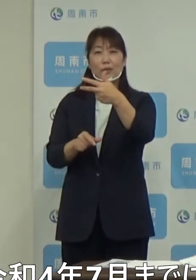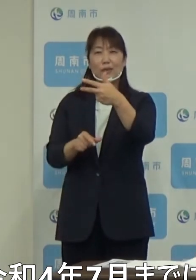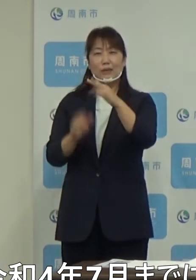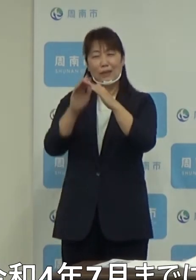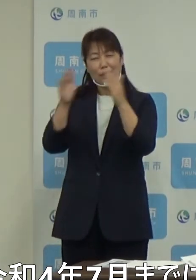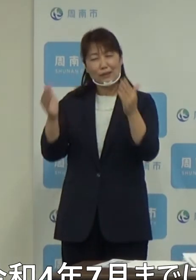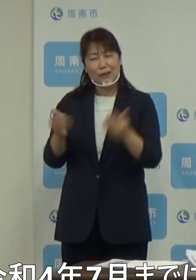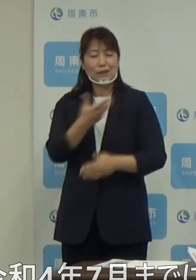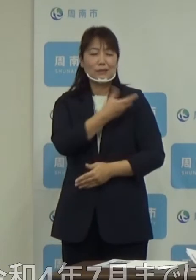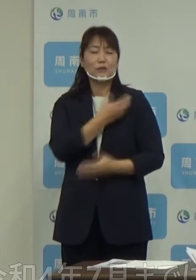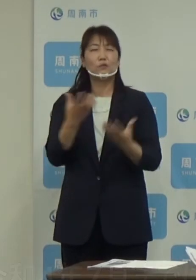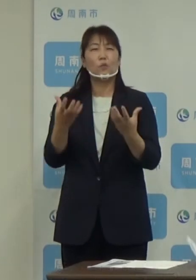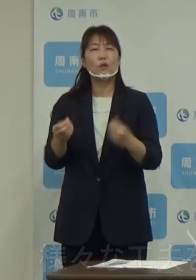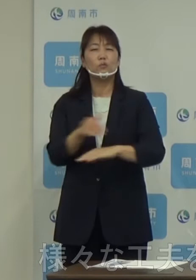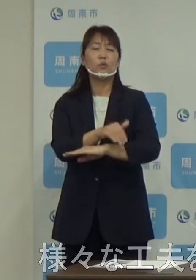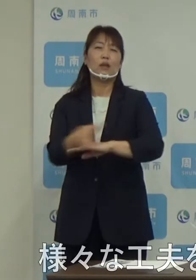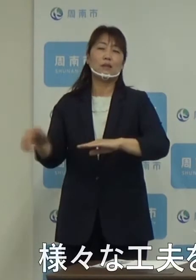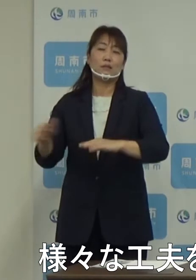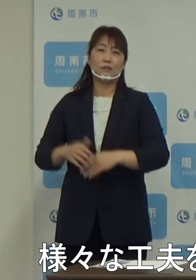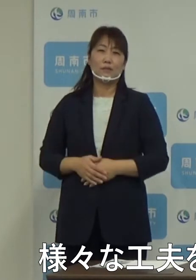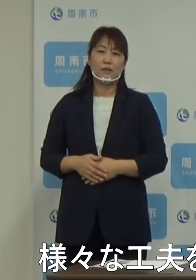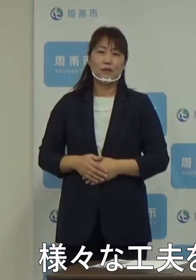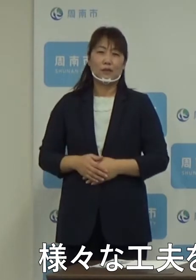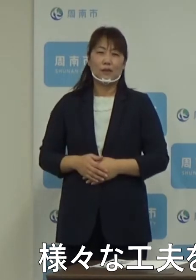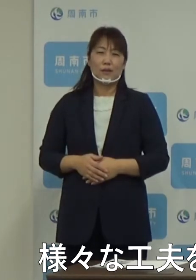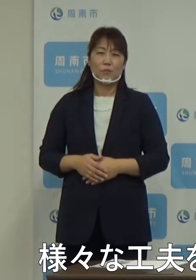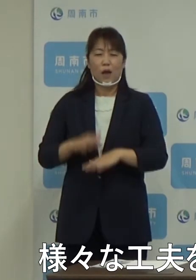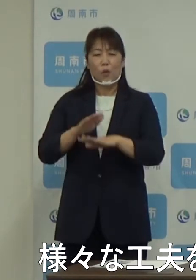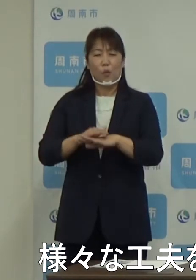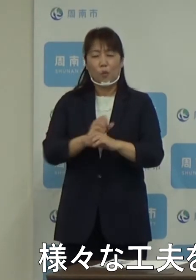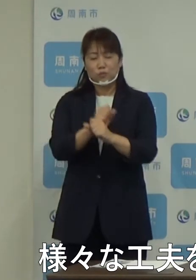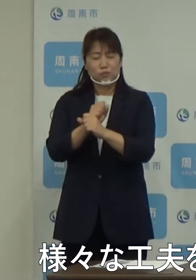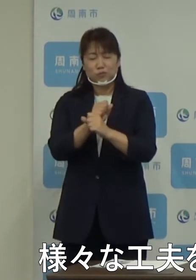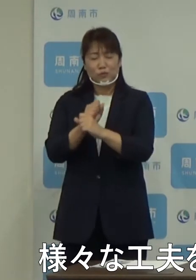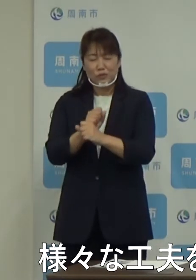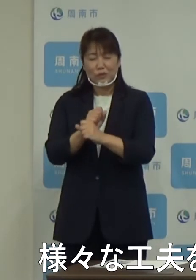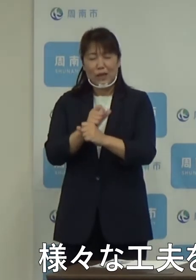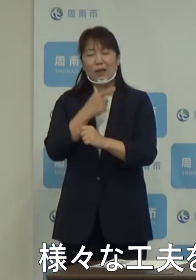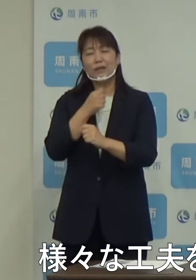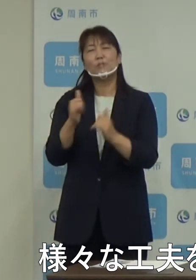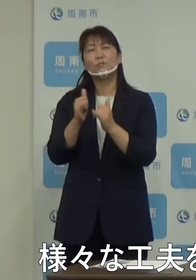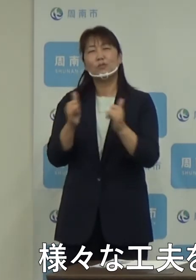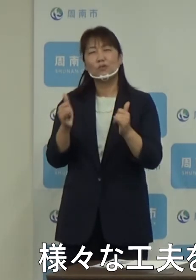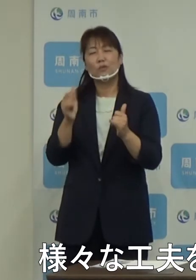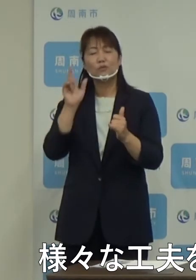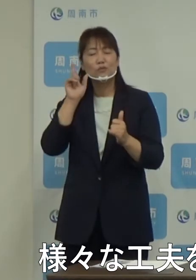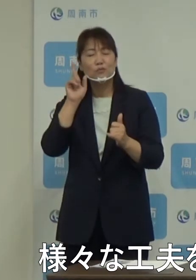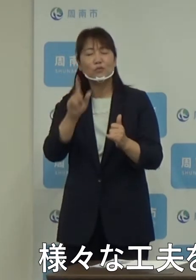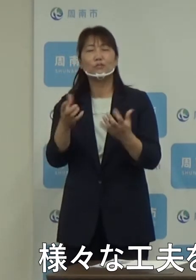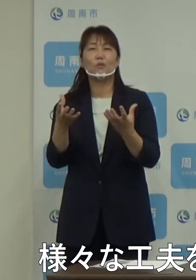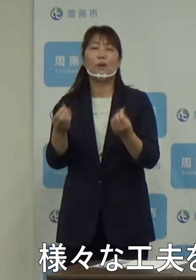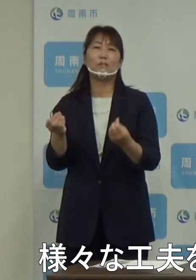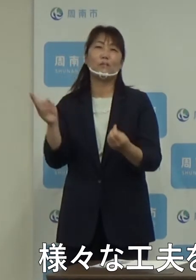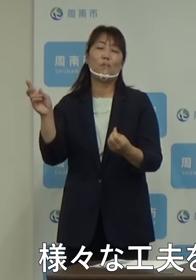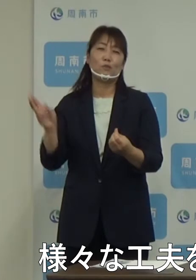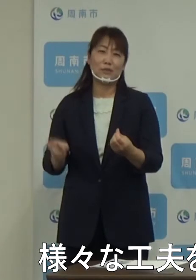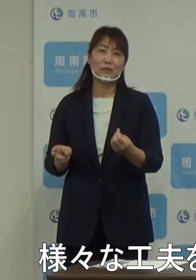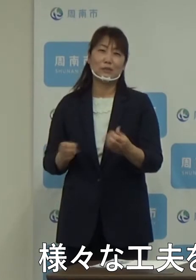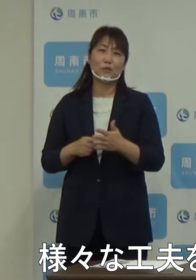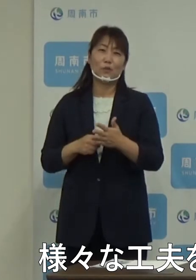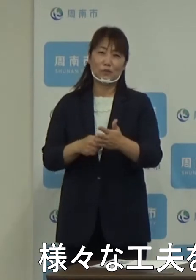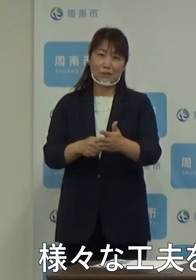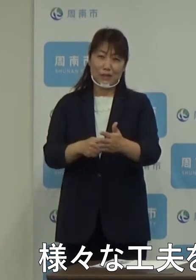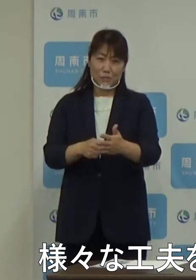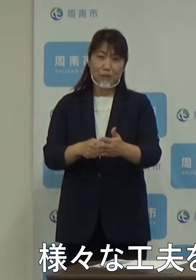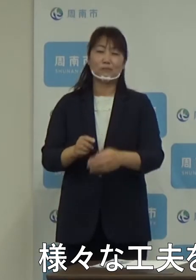完了する予定です。さまざまな工夫をしながら希望する方への追加接種が円滑に進められますように努力